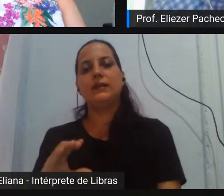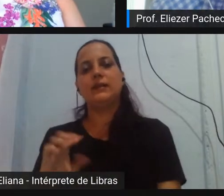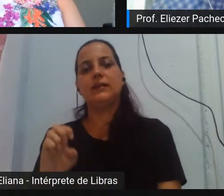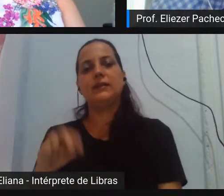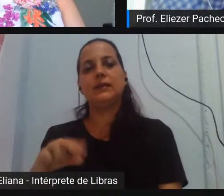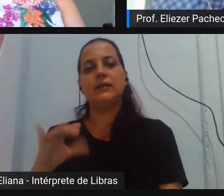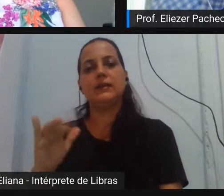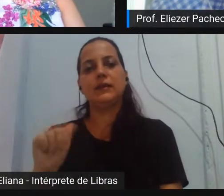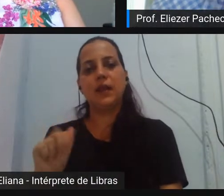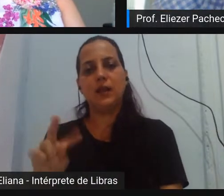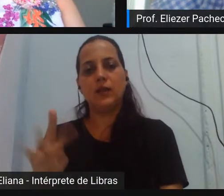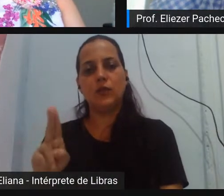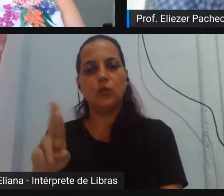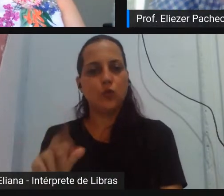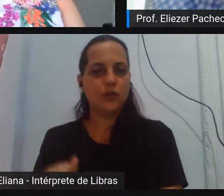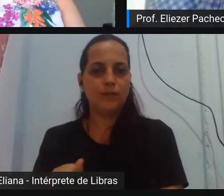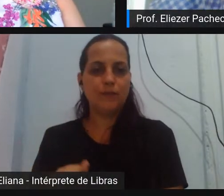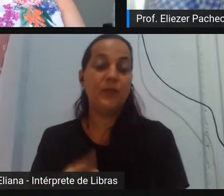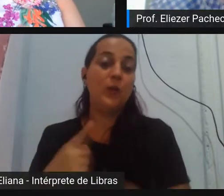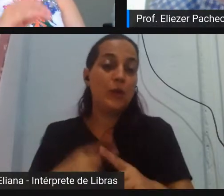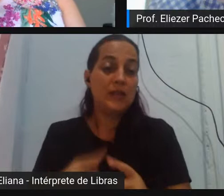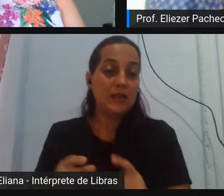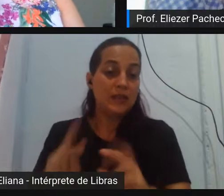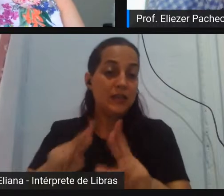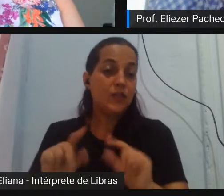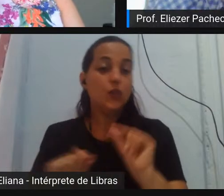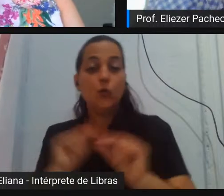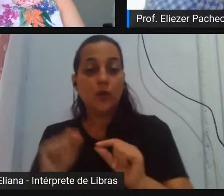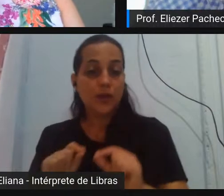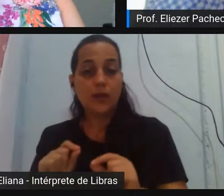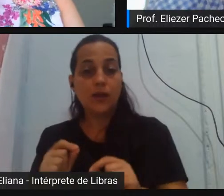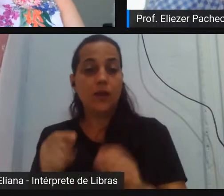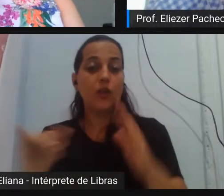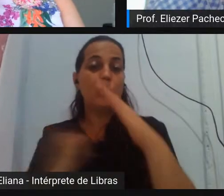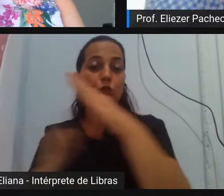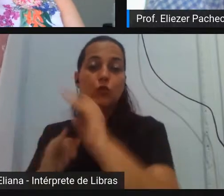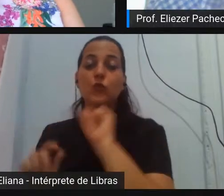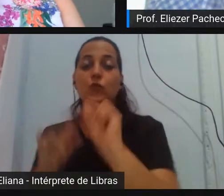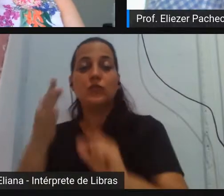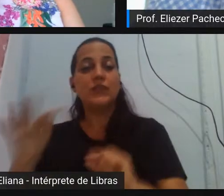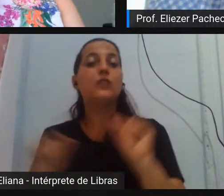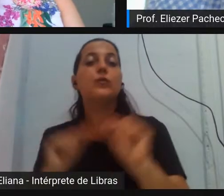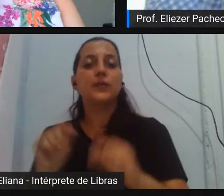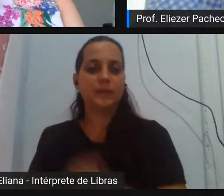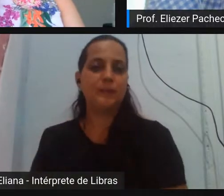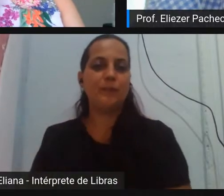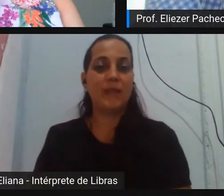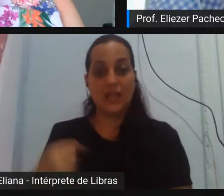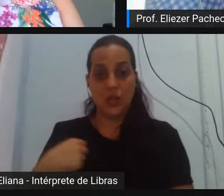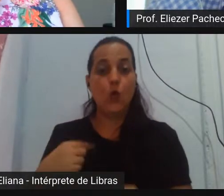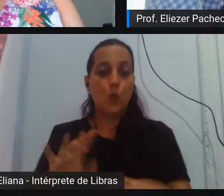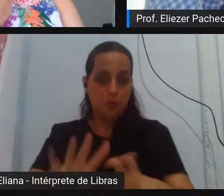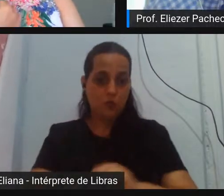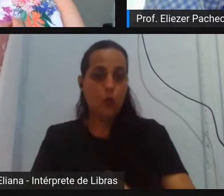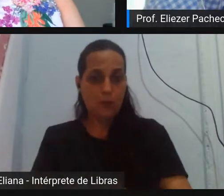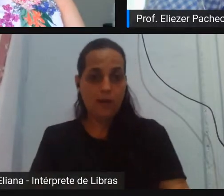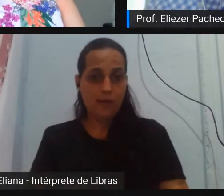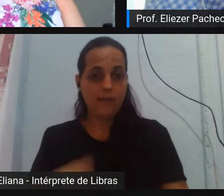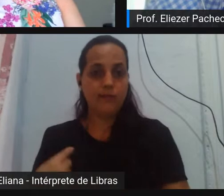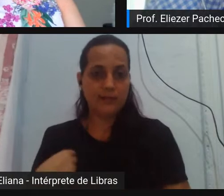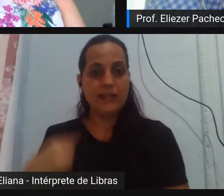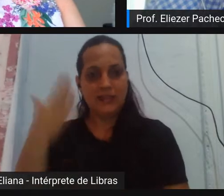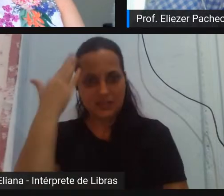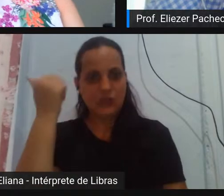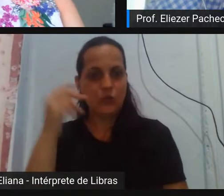federais, não vou falar dos particulares, que eu não conheço, eu sou licenciado, sei o que é isso,